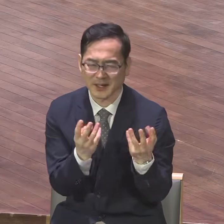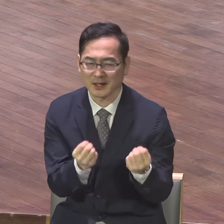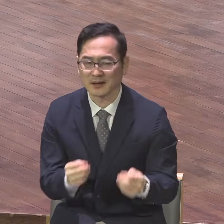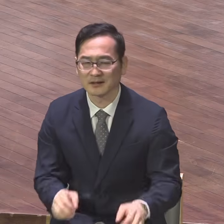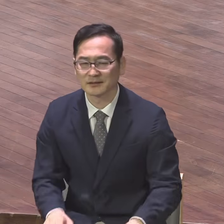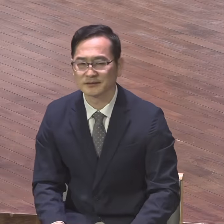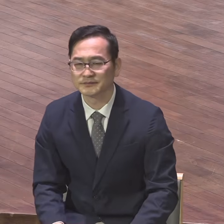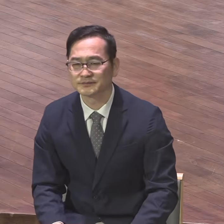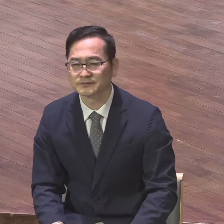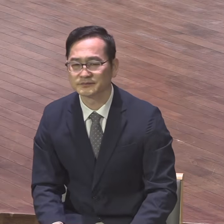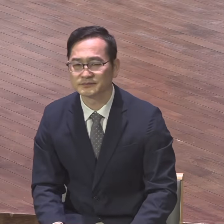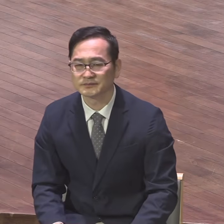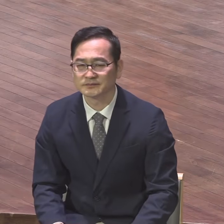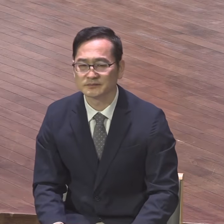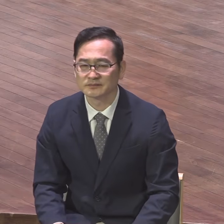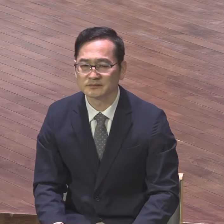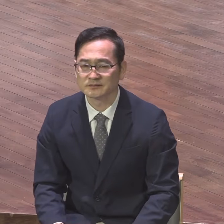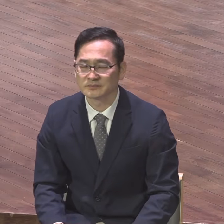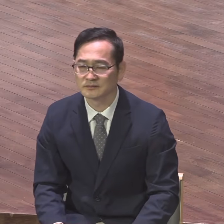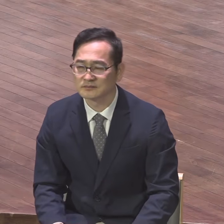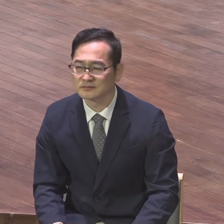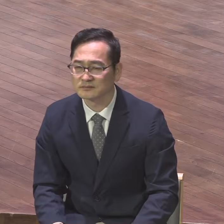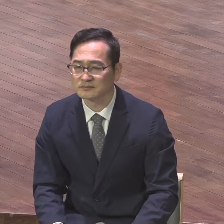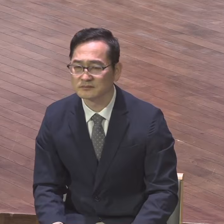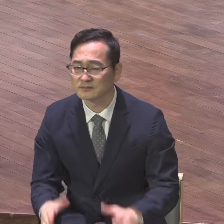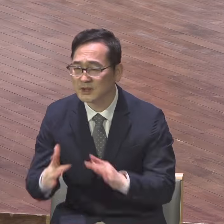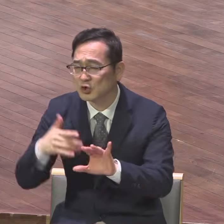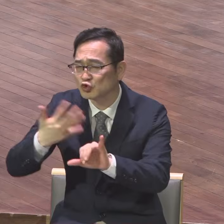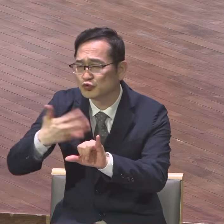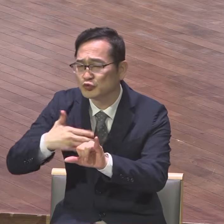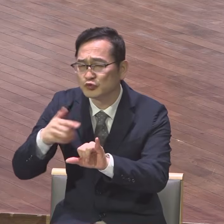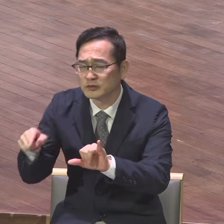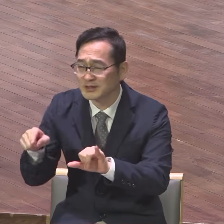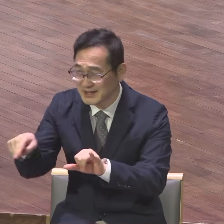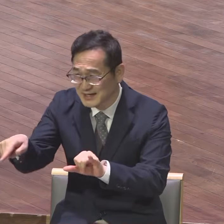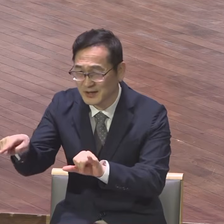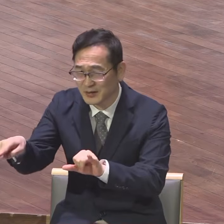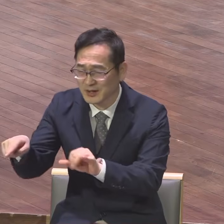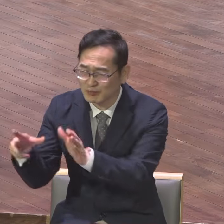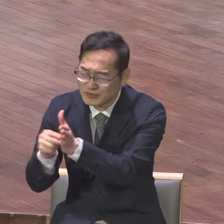모든 것이 유언비어였는지, 유튜브 장난이었는지